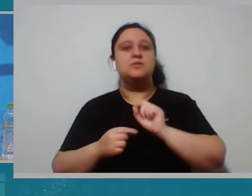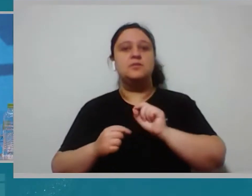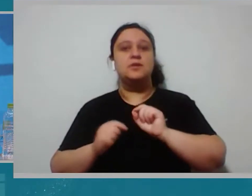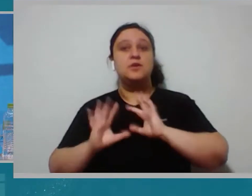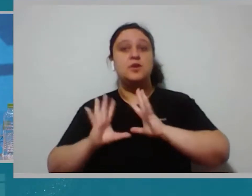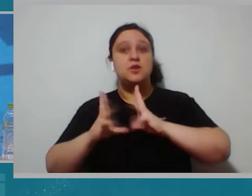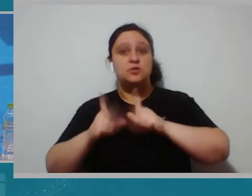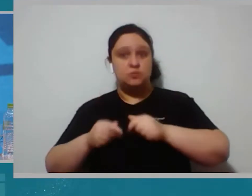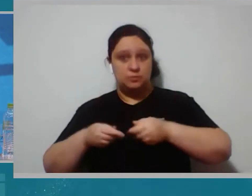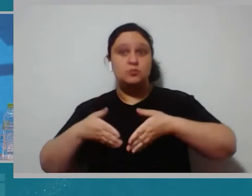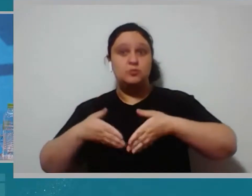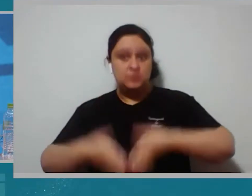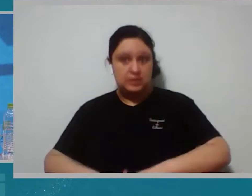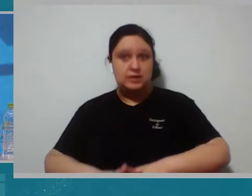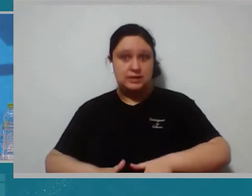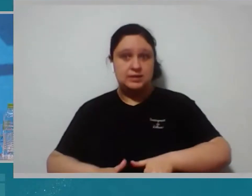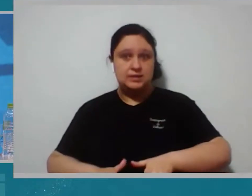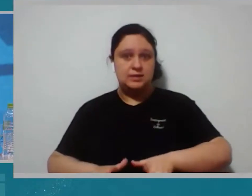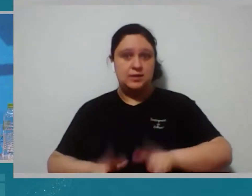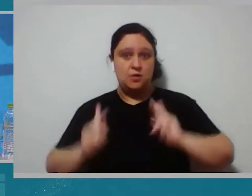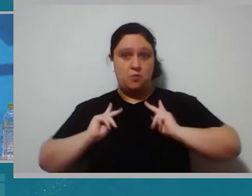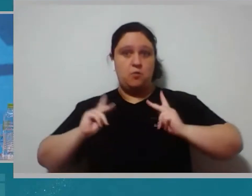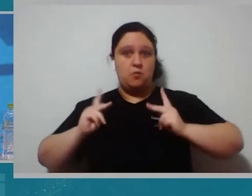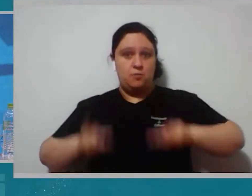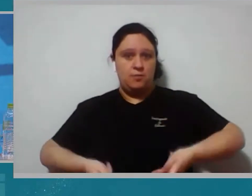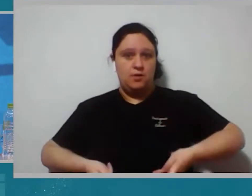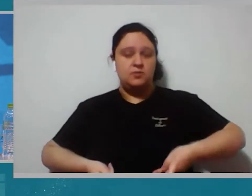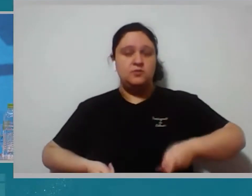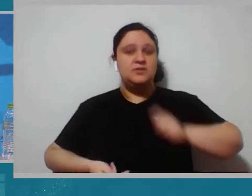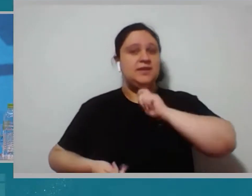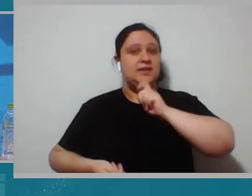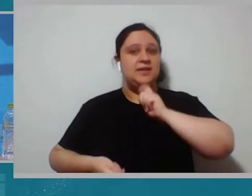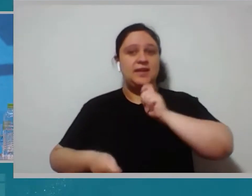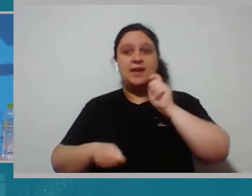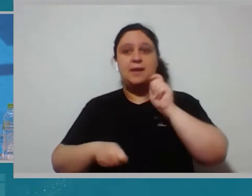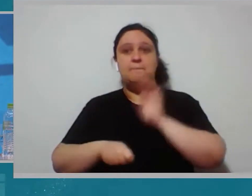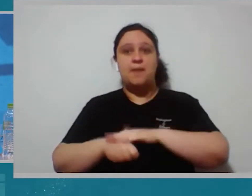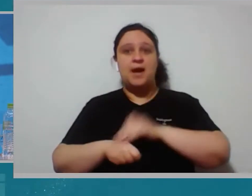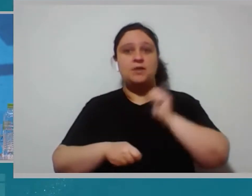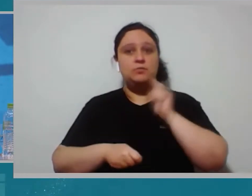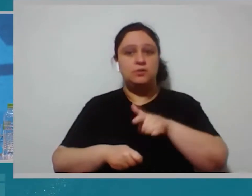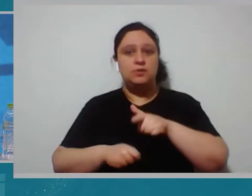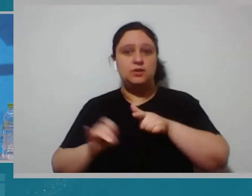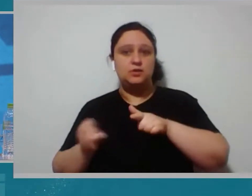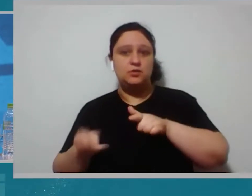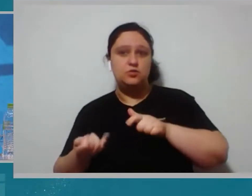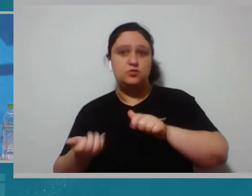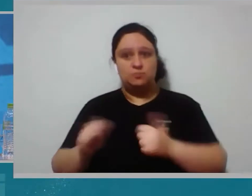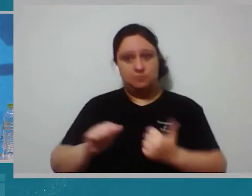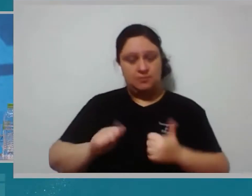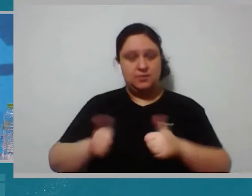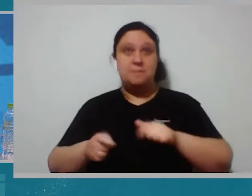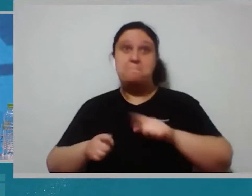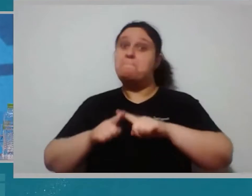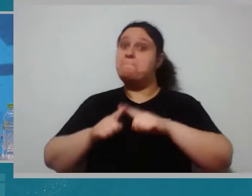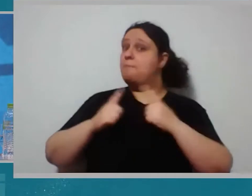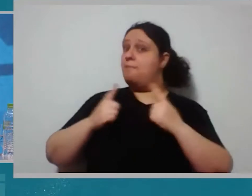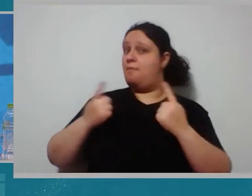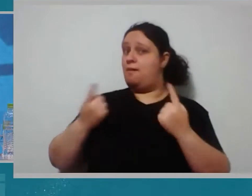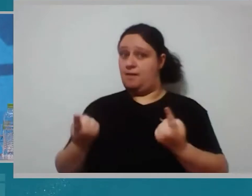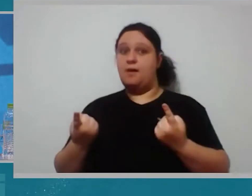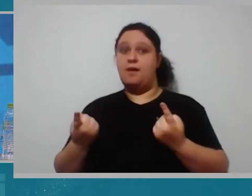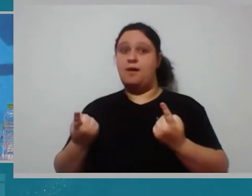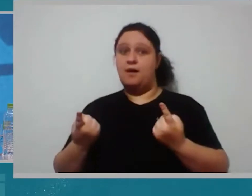mulher, ninguém apareceu maior do que João Batista. Mas o